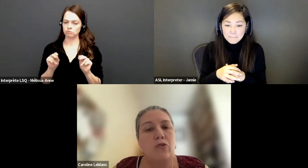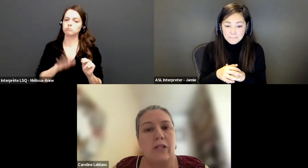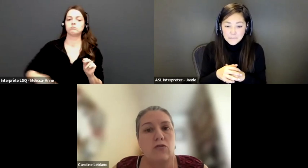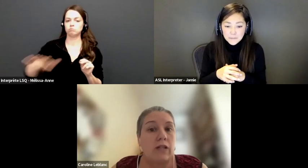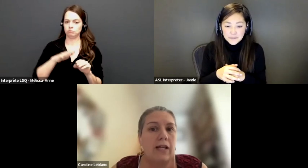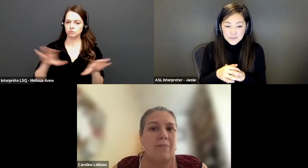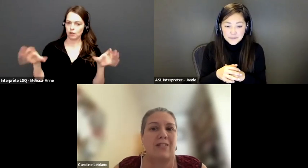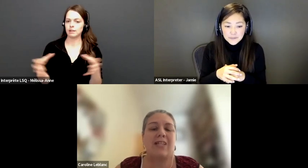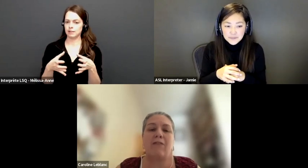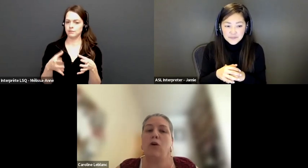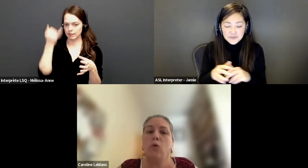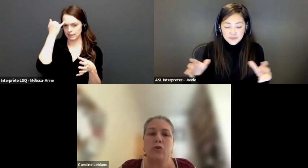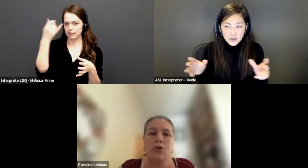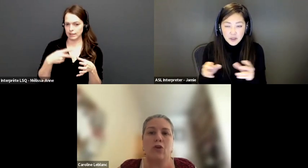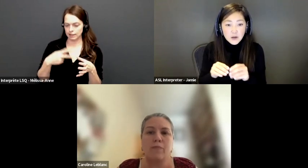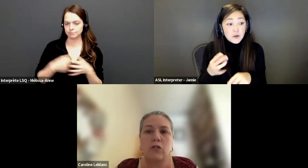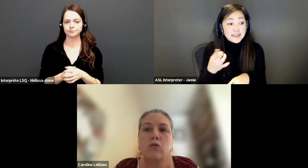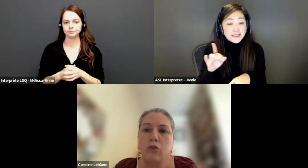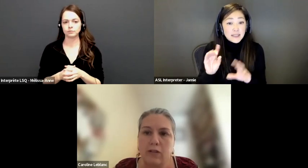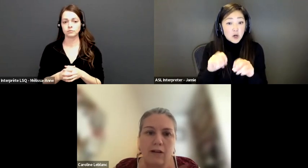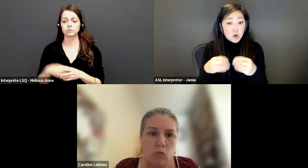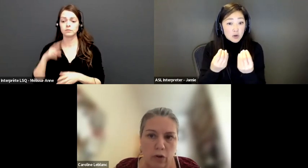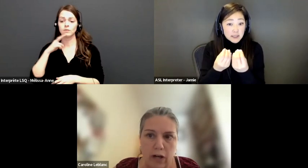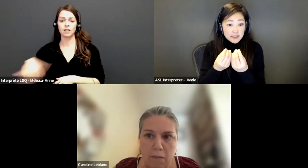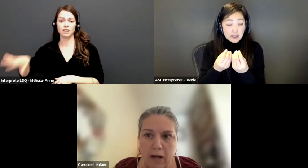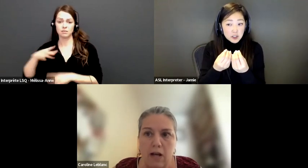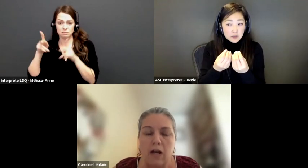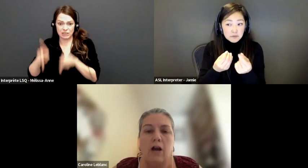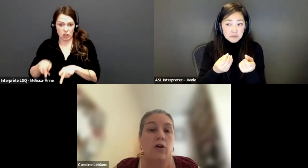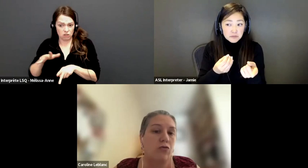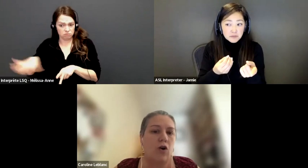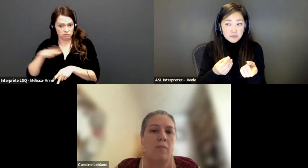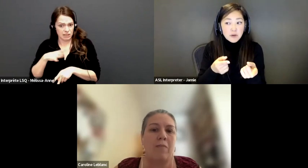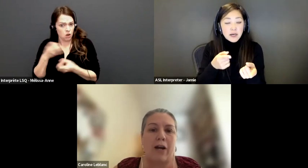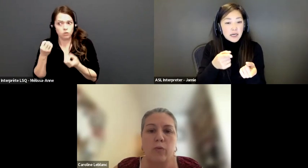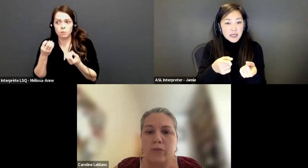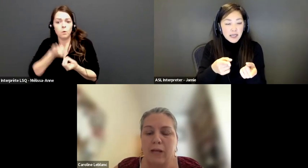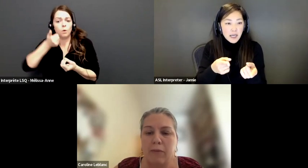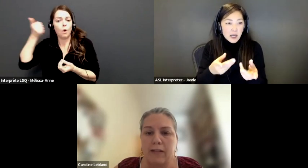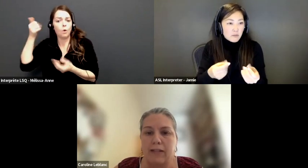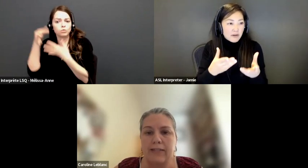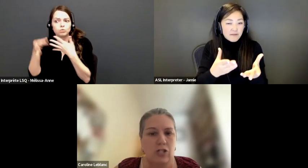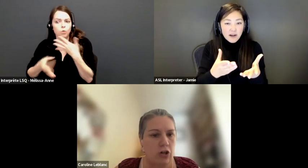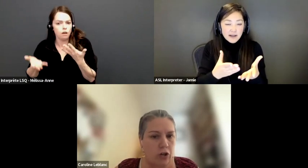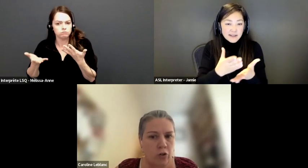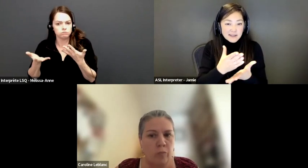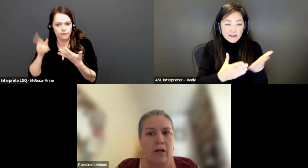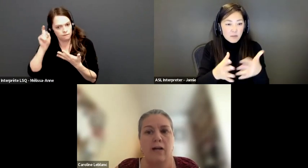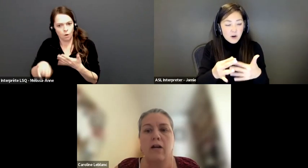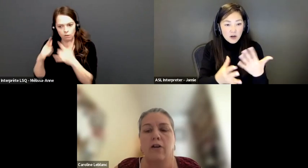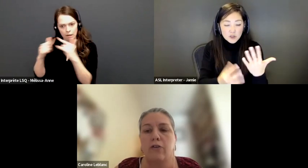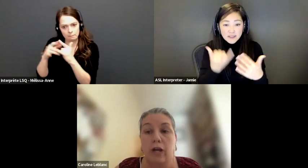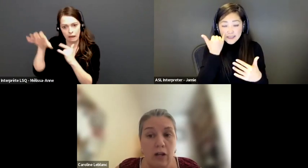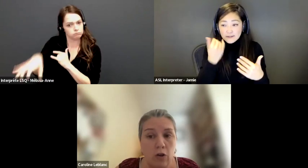pour soutenir les personnes qui n'avaient aucune autre option qu'une tente ou un campement, ou voire même la rue pour s'abriter. Il s'agit d'un